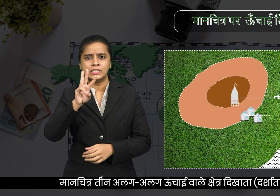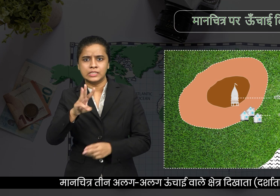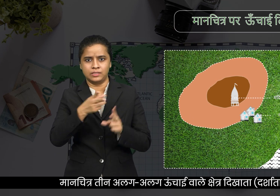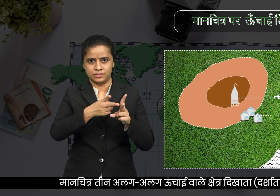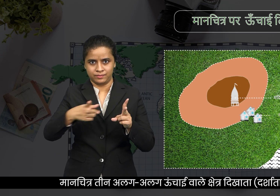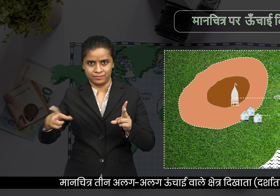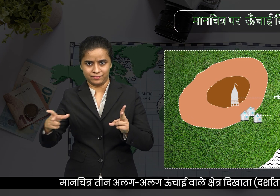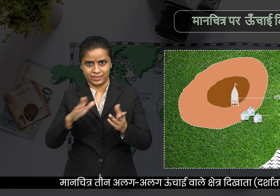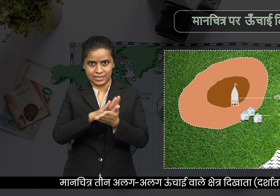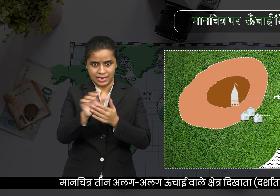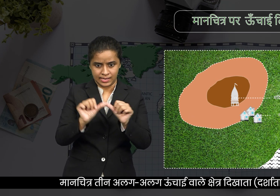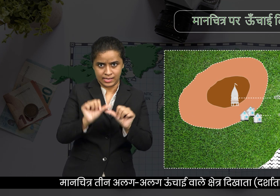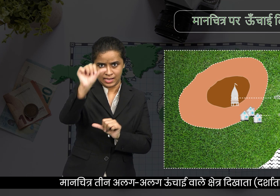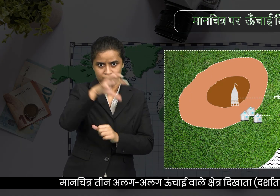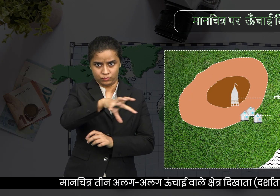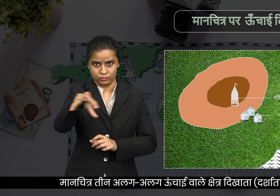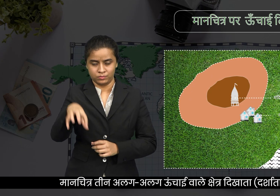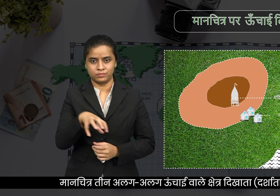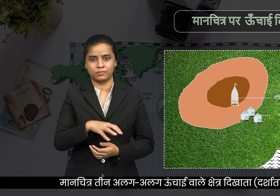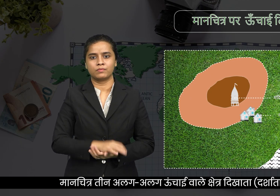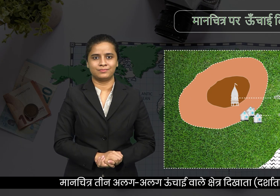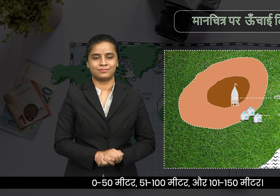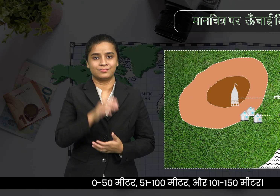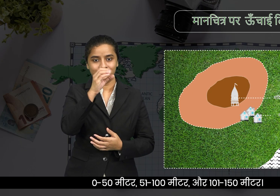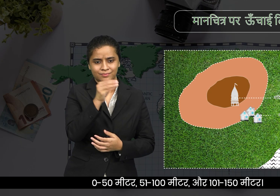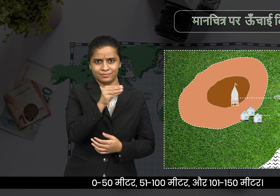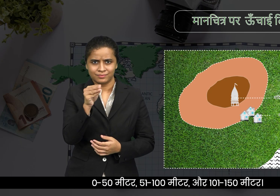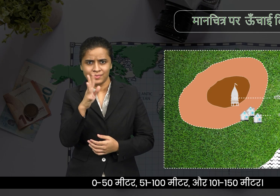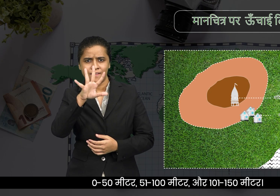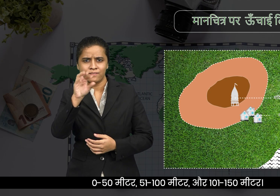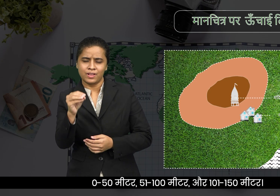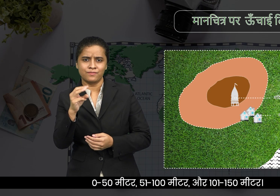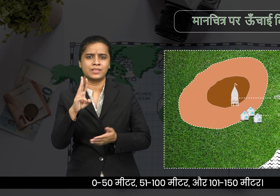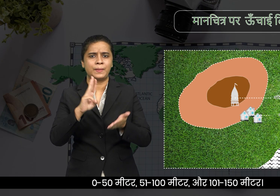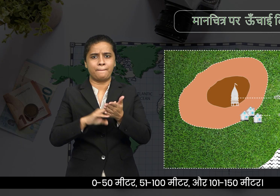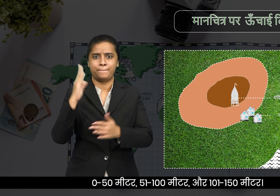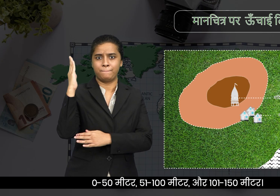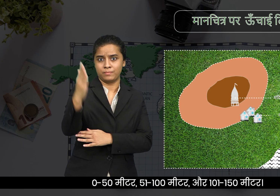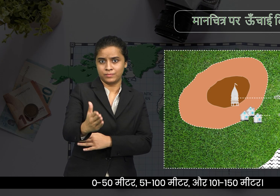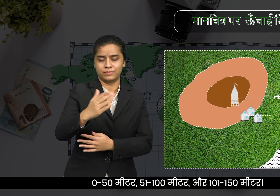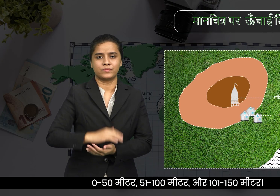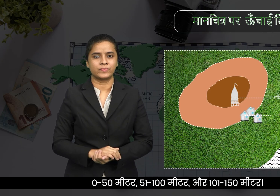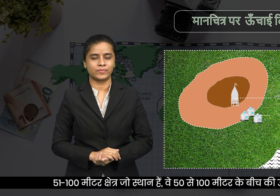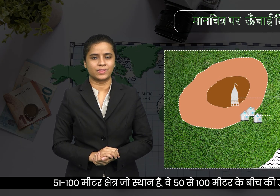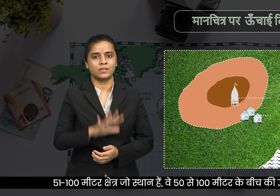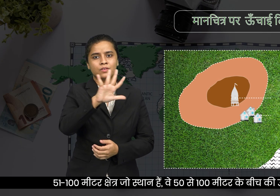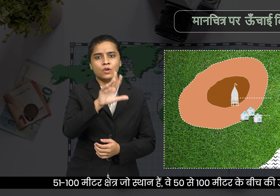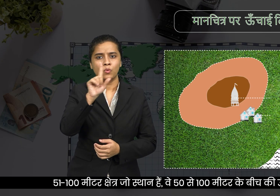वाले क्षेत्र दिखाता है। 0 से 50 मीटर, 51 से 100 मीटर